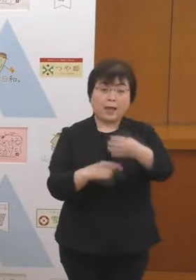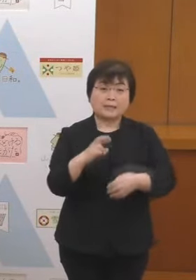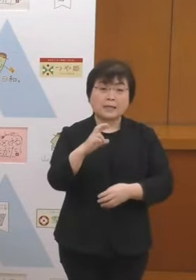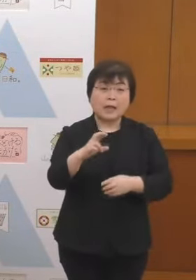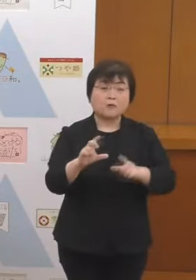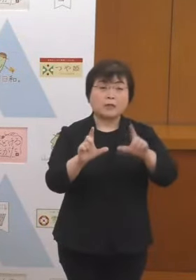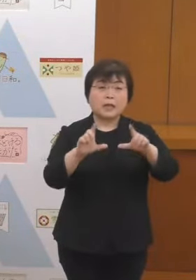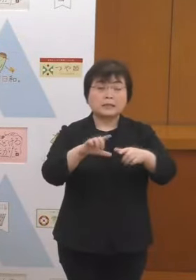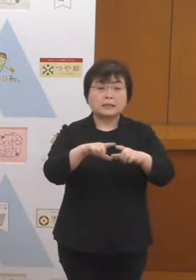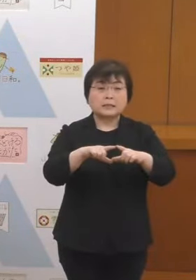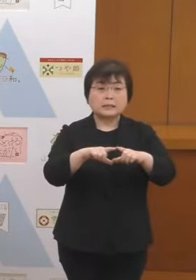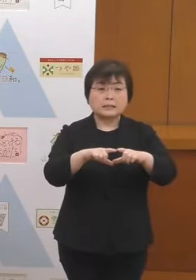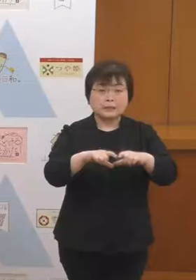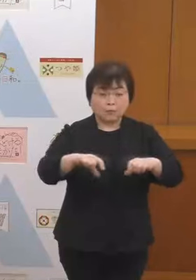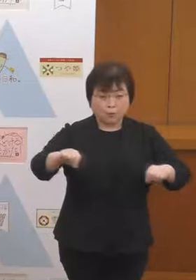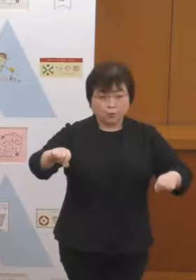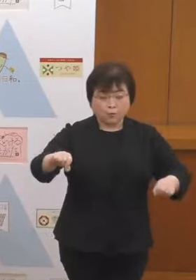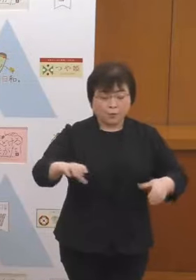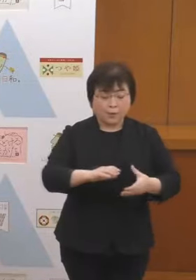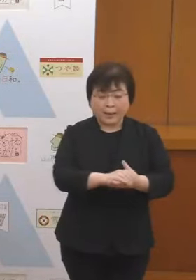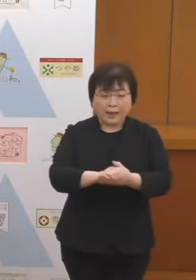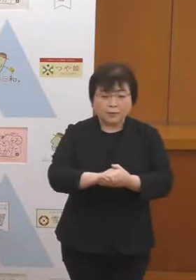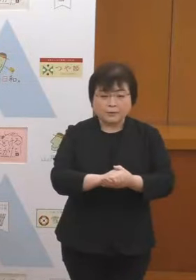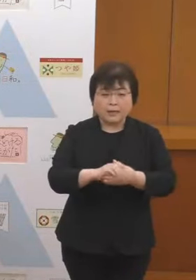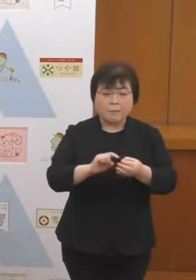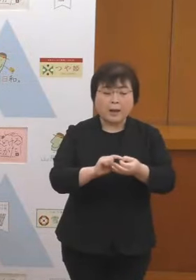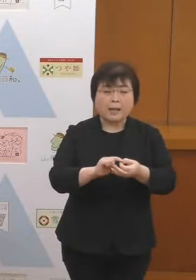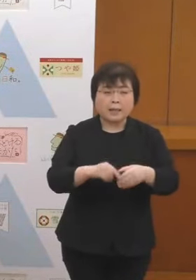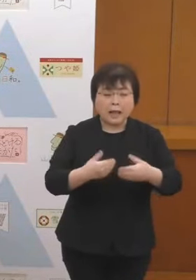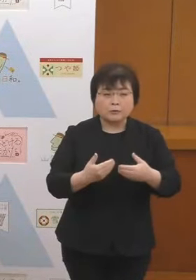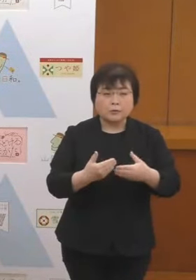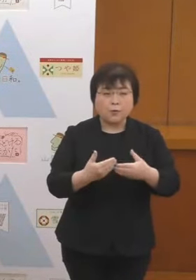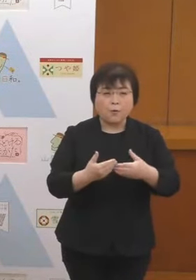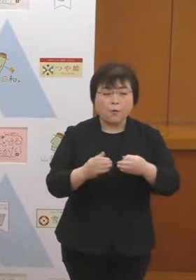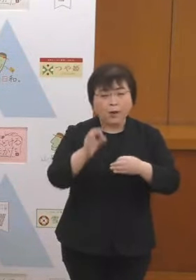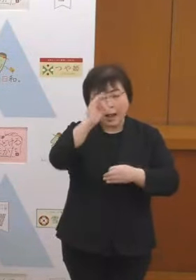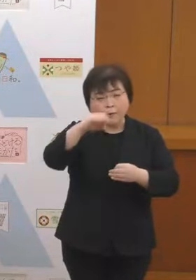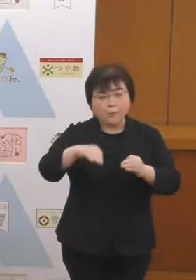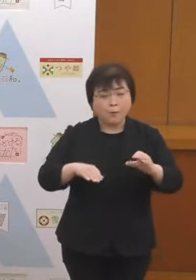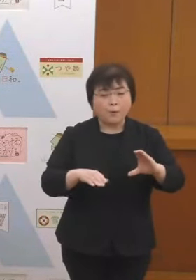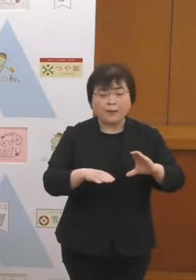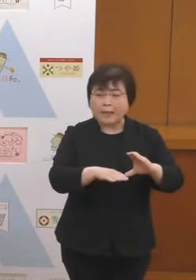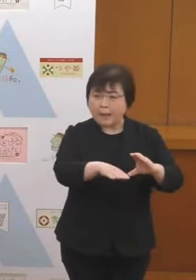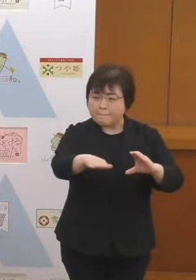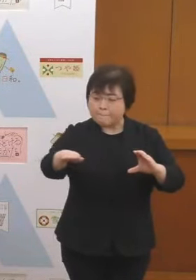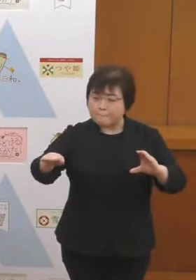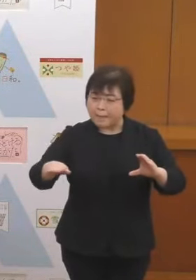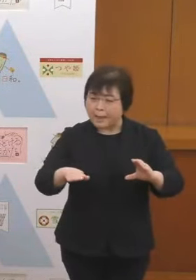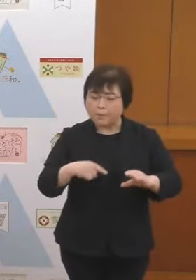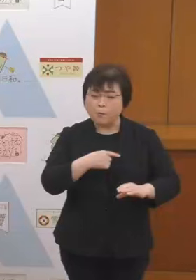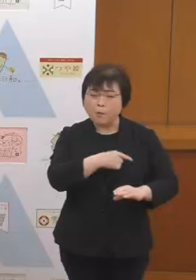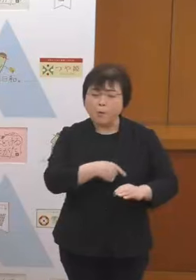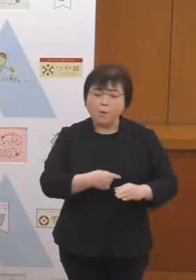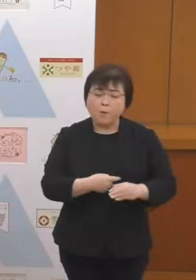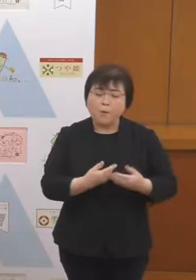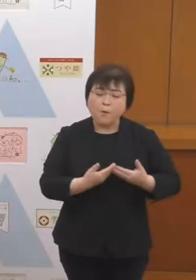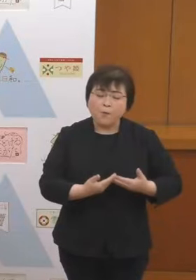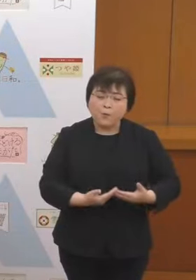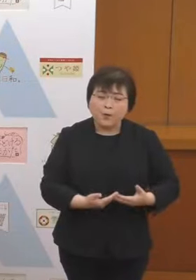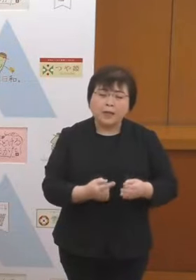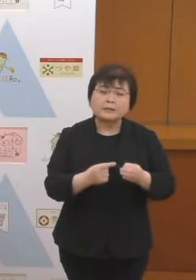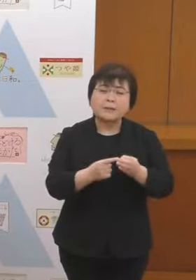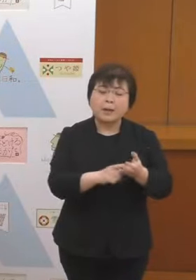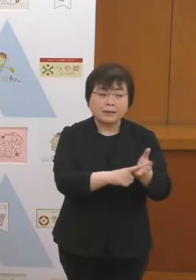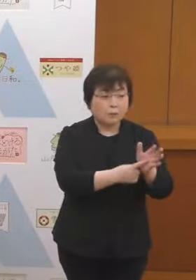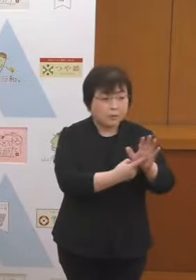jr東日本と連携した山形県春の観光キャンペーンを心を解ける山形をキャッチコピー